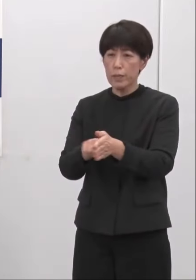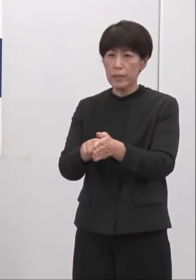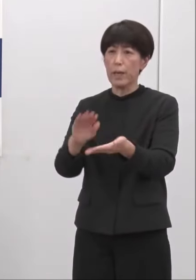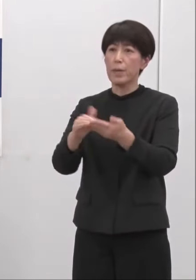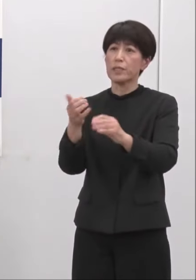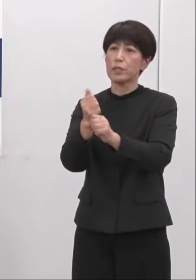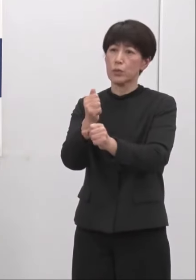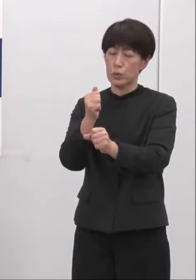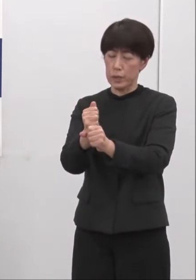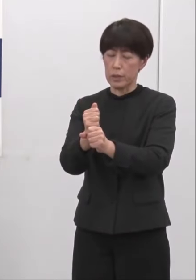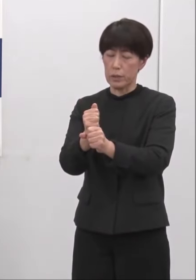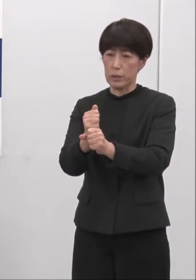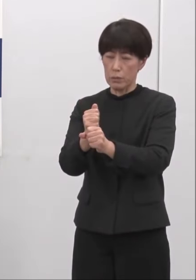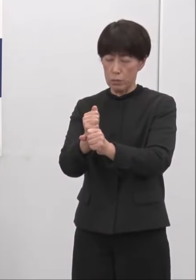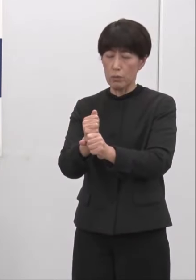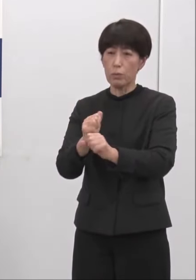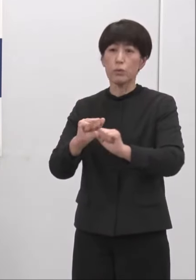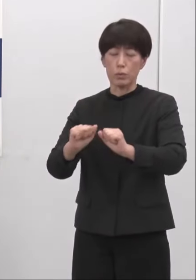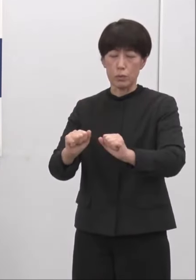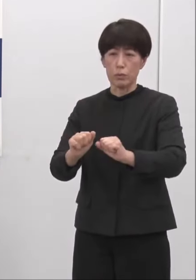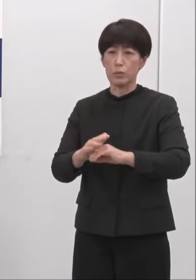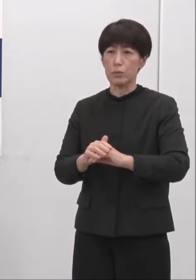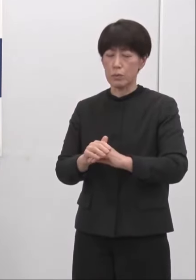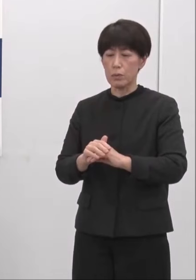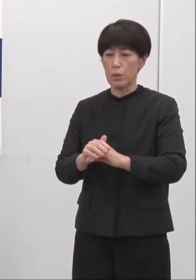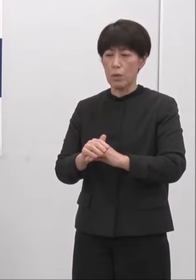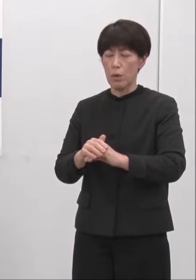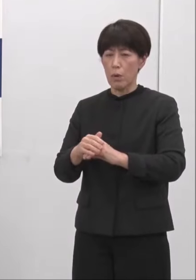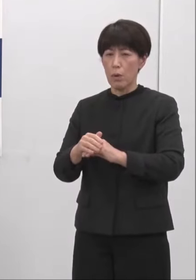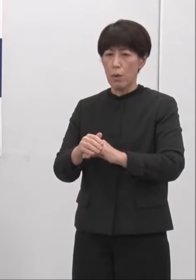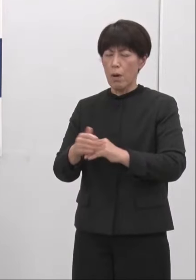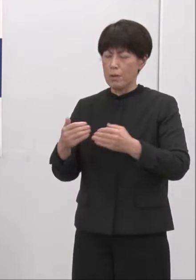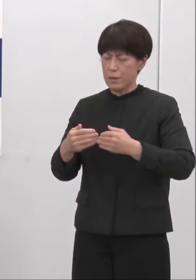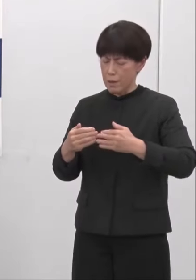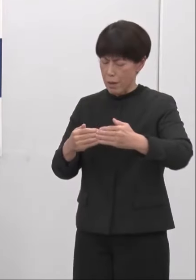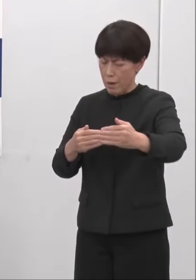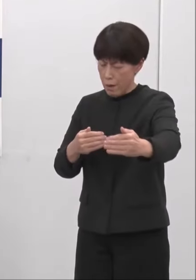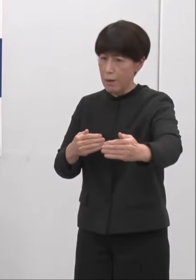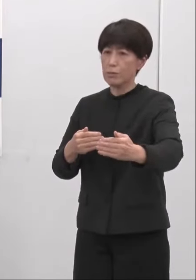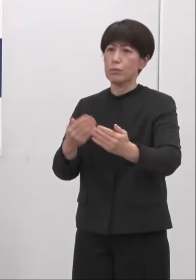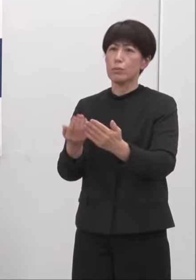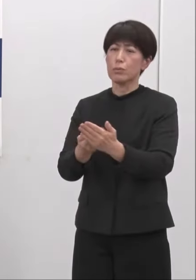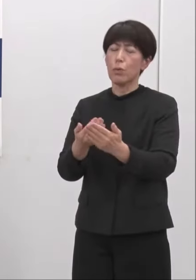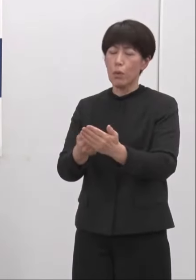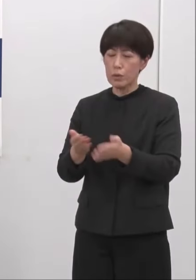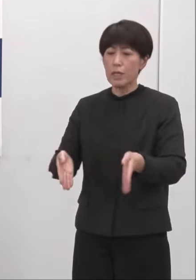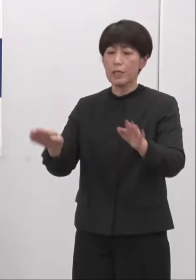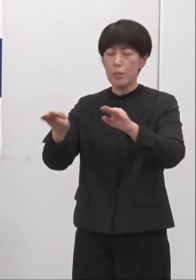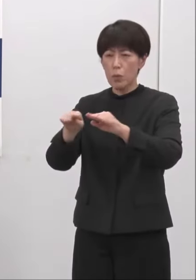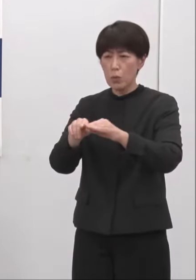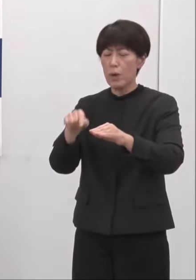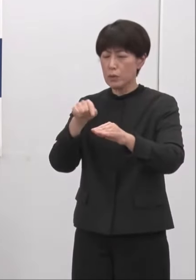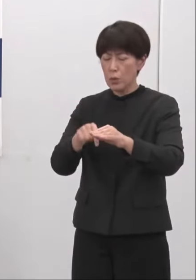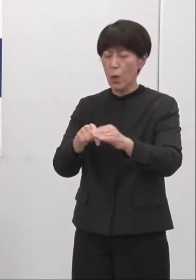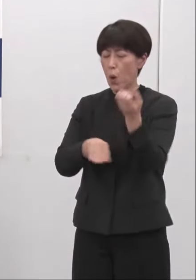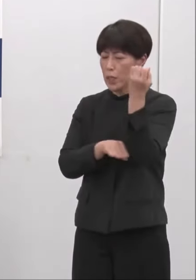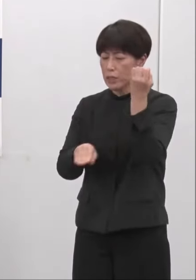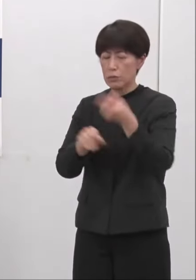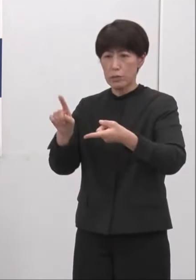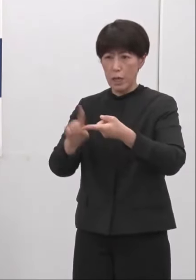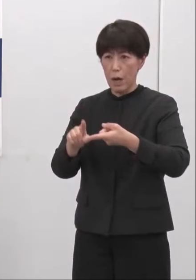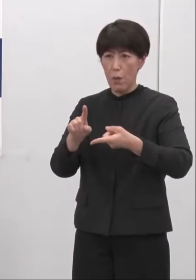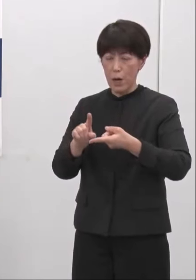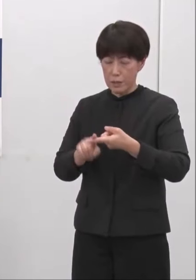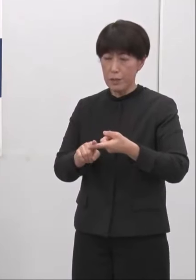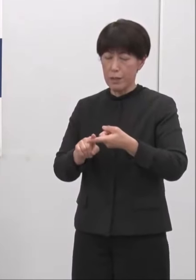、残すとした場合当然恒久的に残す構造物は恒久的に残すなり の基準を満たした上で残してもらうことになります